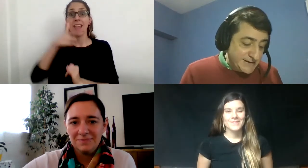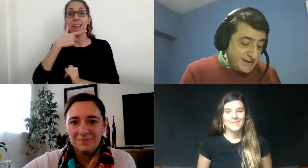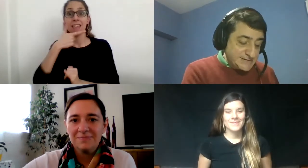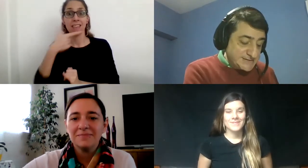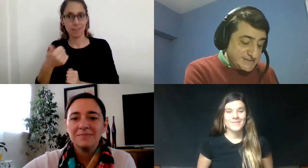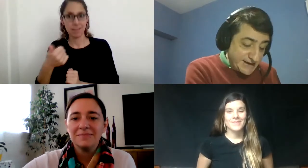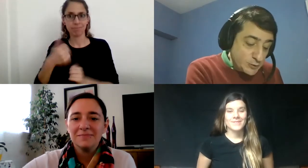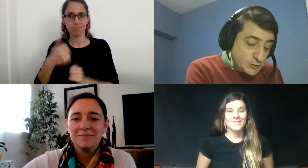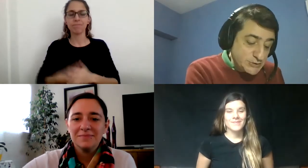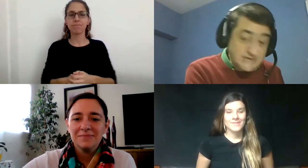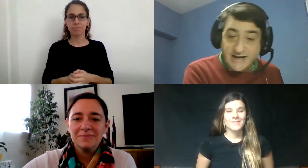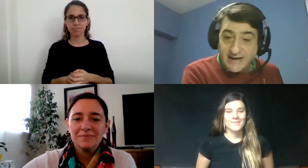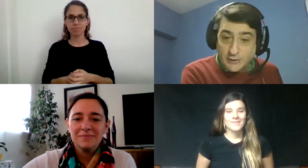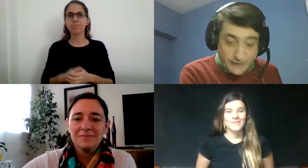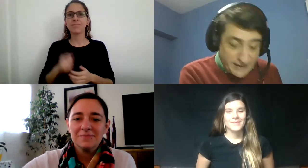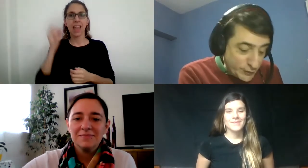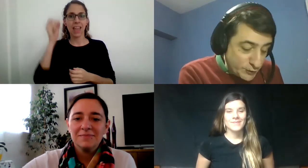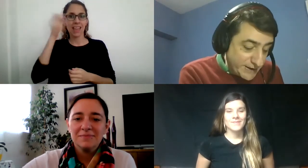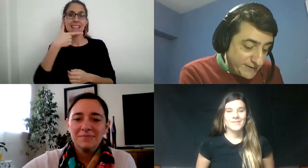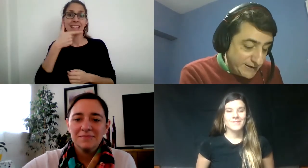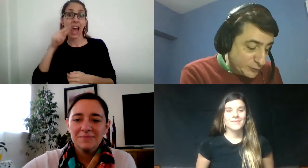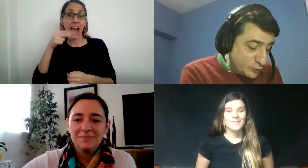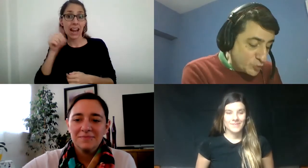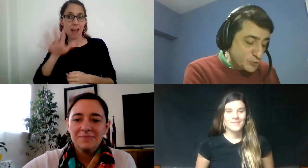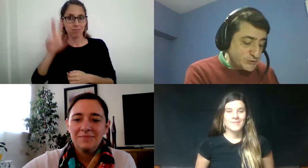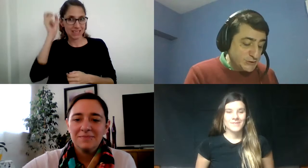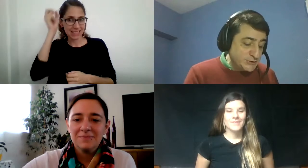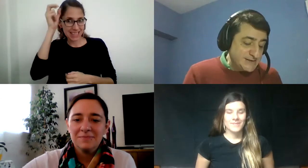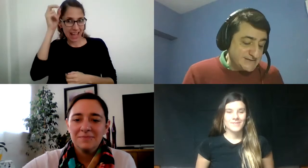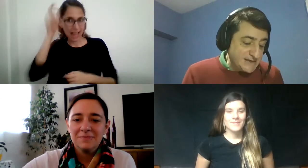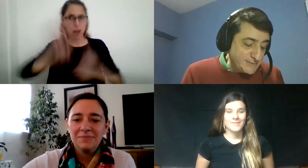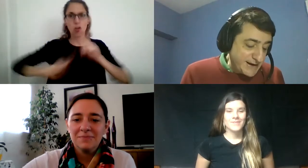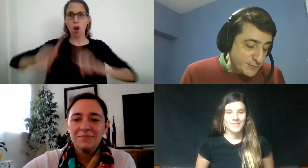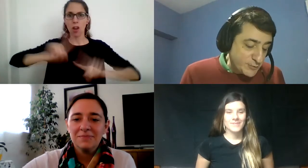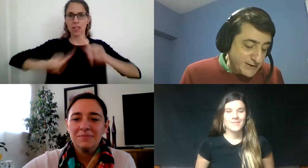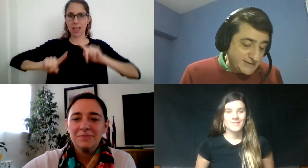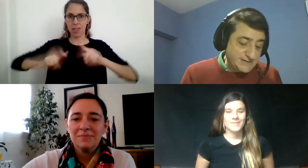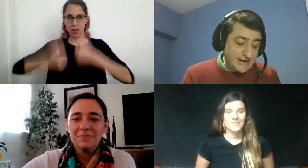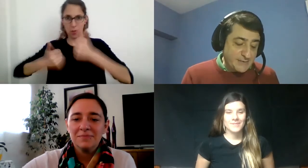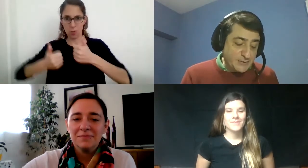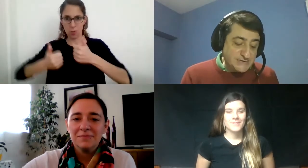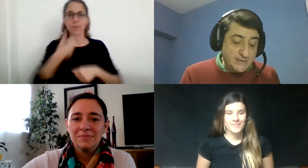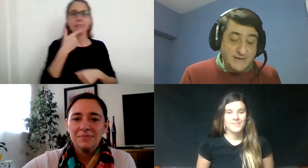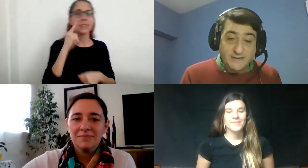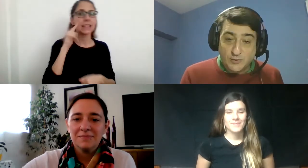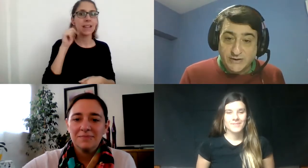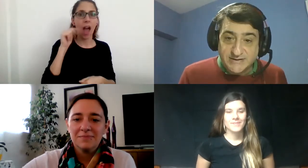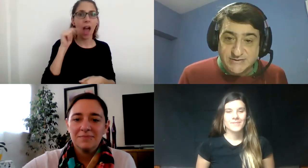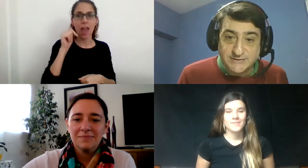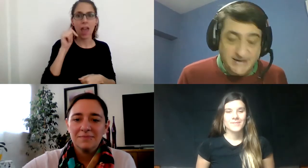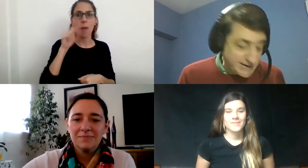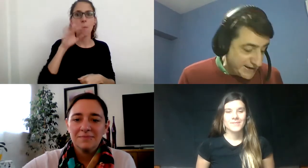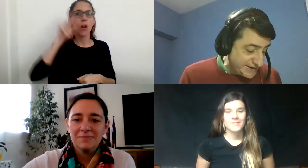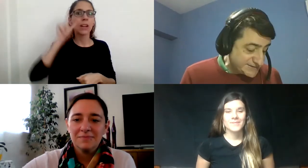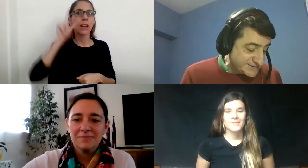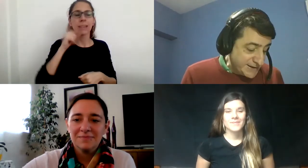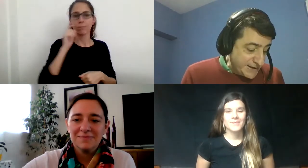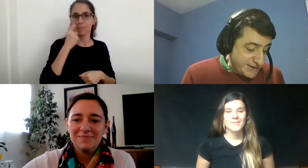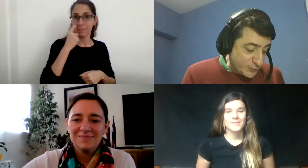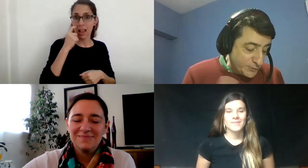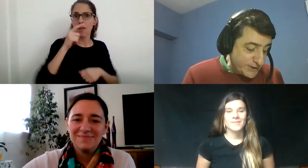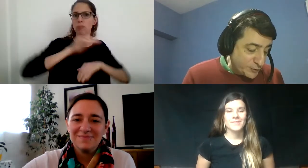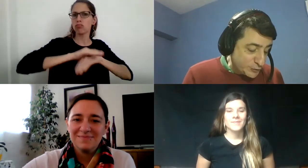argentina. Sara Hoyos es la coordinadora del concurso, Silvana Bonet, la responsable de comunicación de